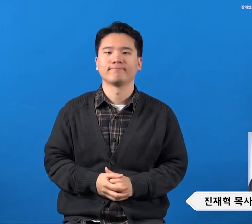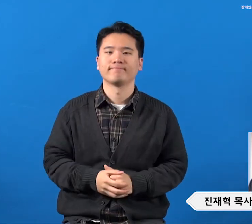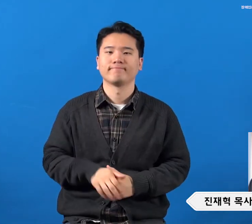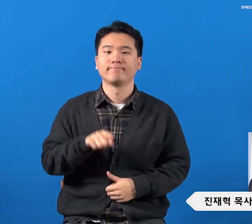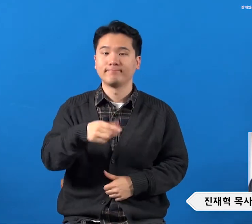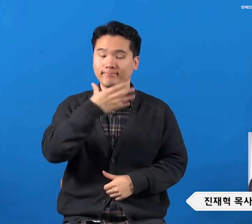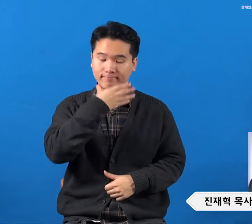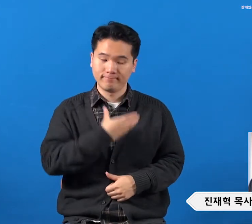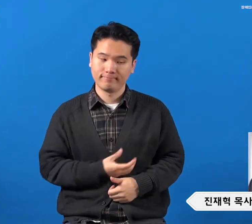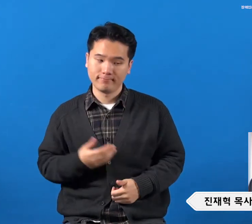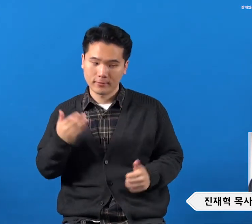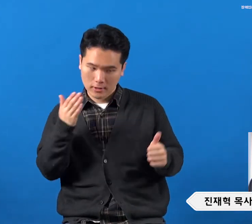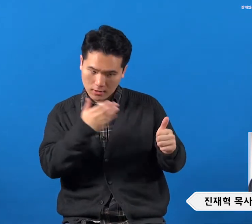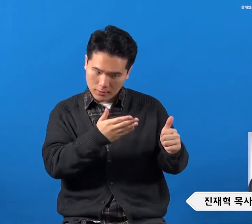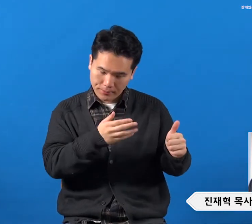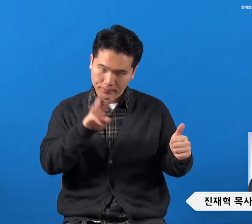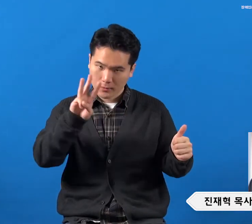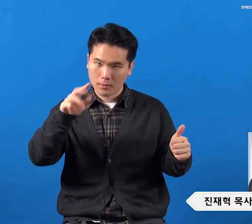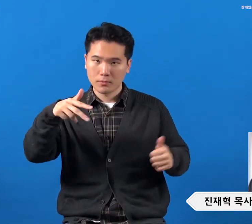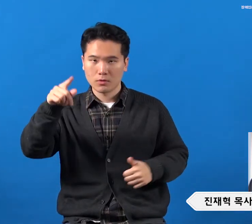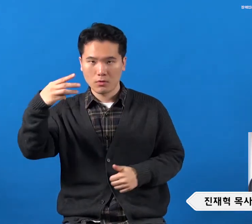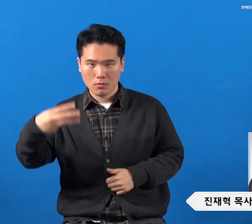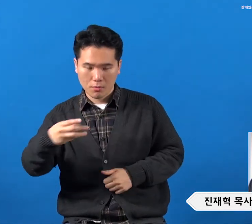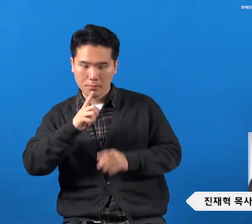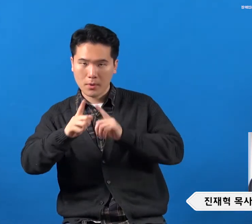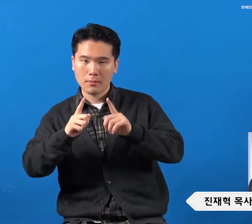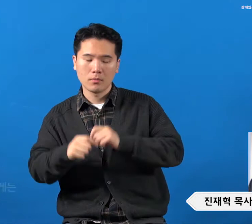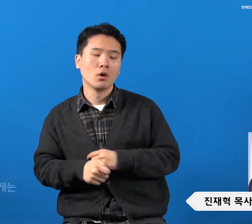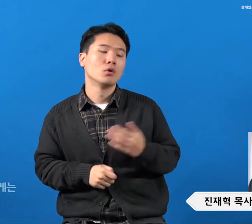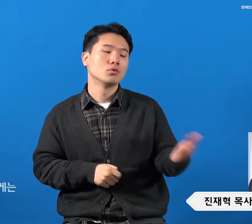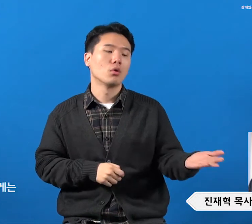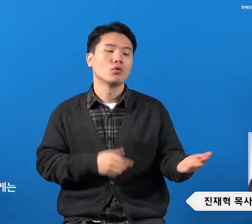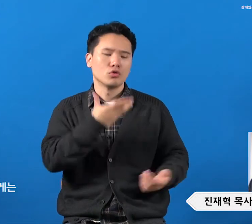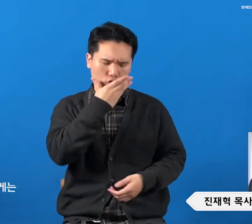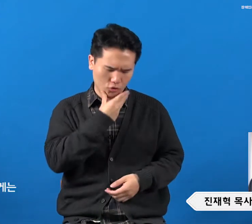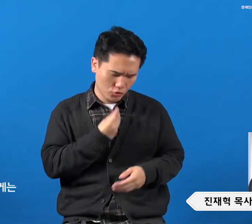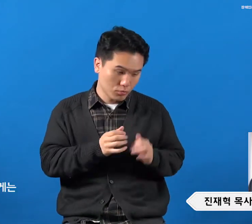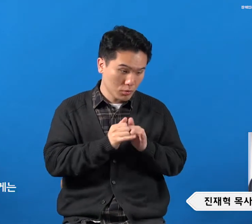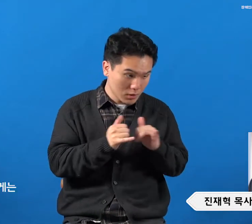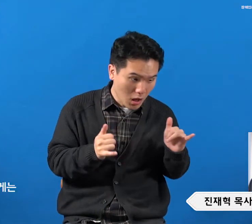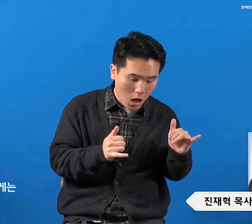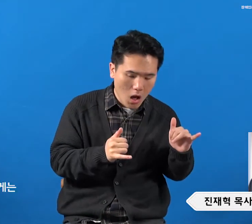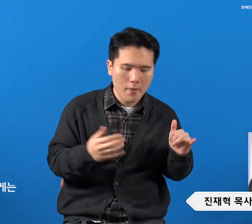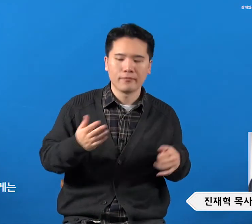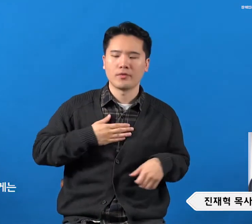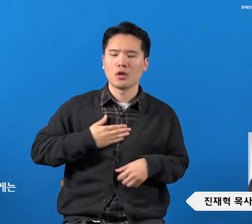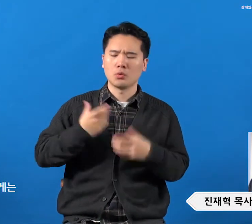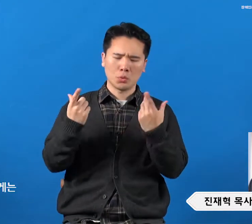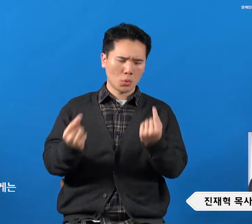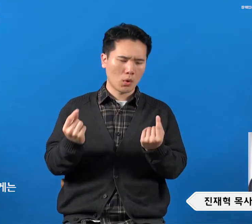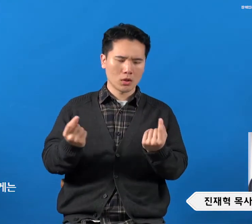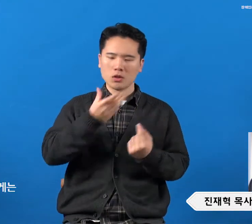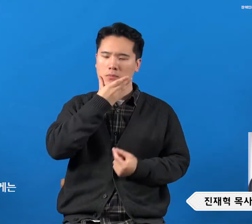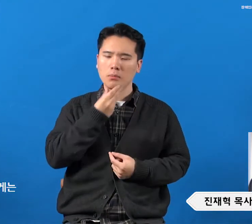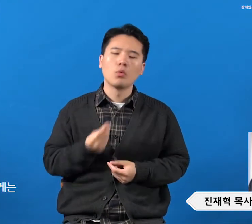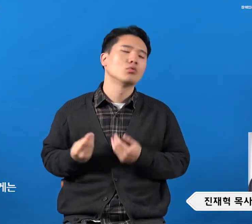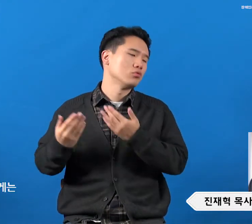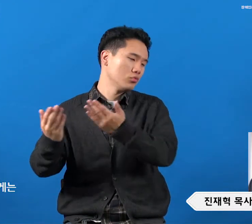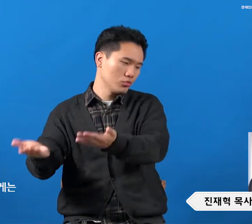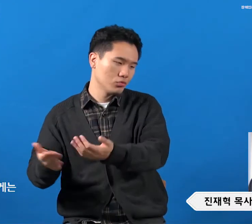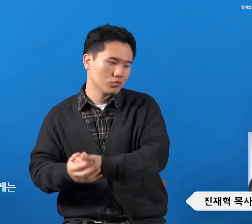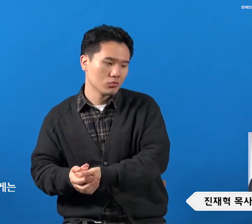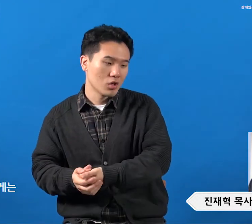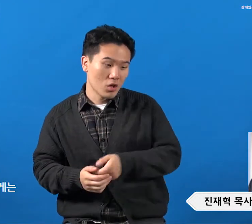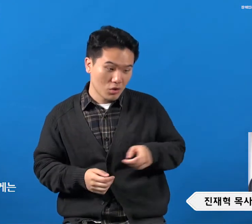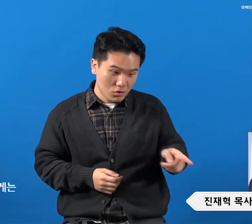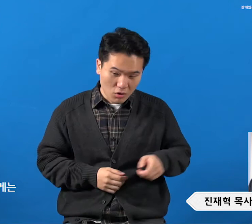계십니다. 그 아브람을 향해서도 3절 이렇게 말씀합니다. 너를 축복하는 자에게는 내가 복을